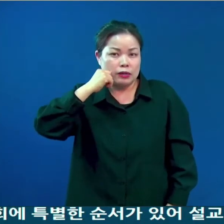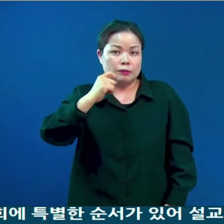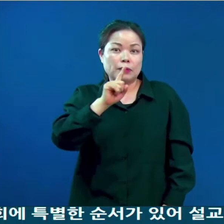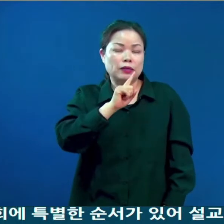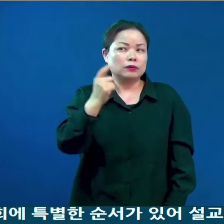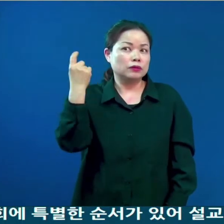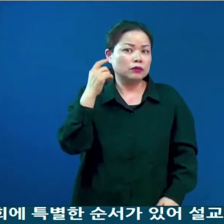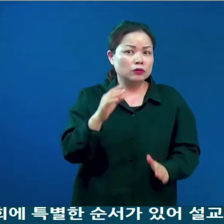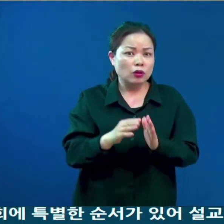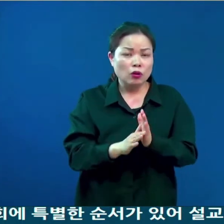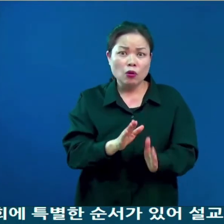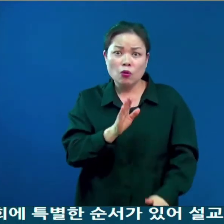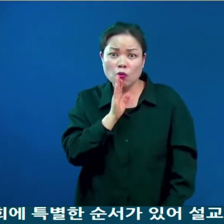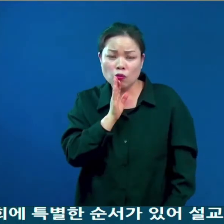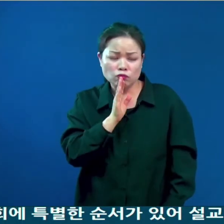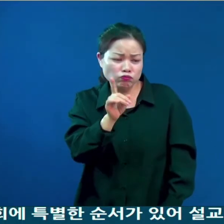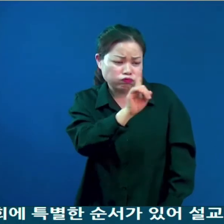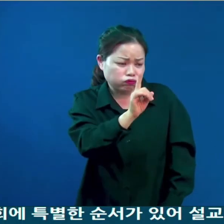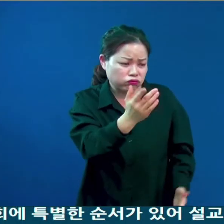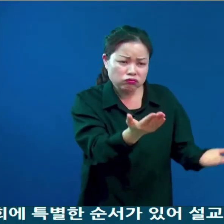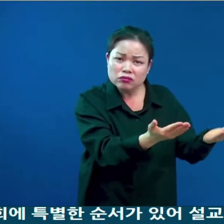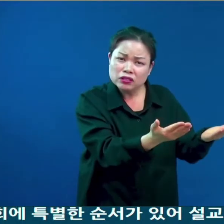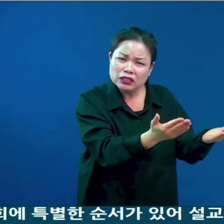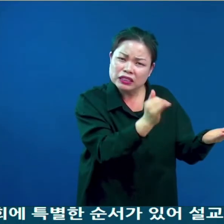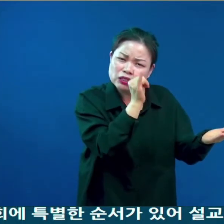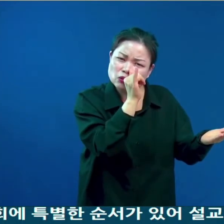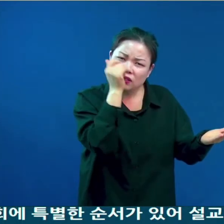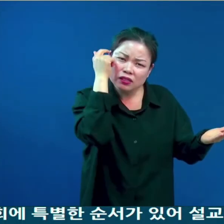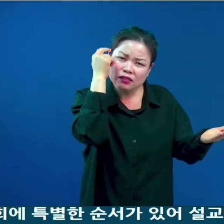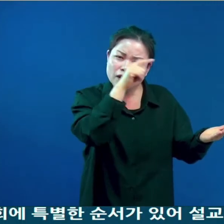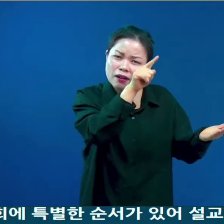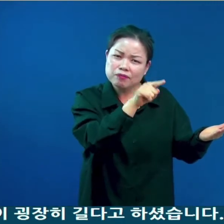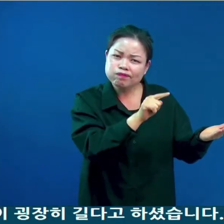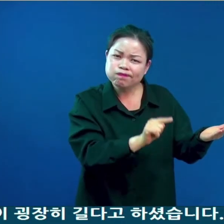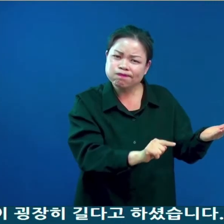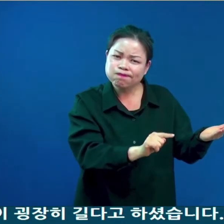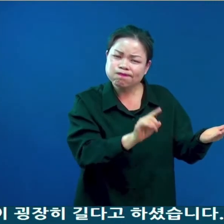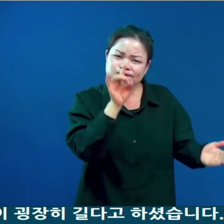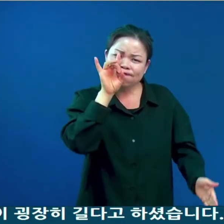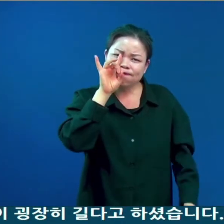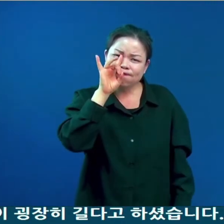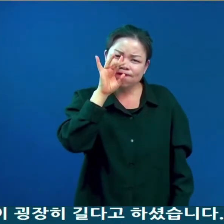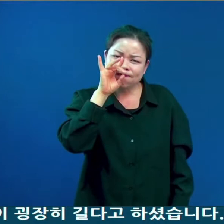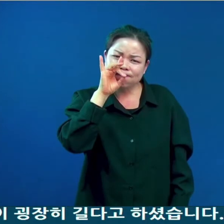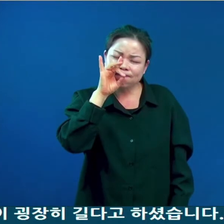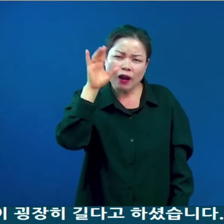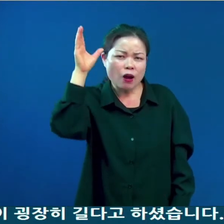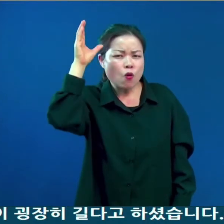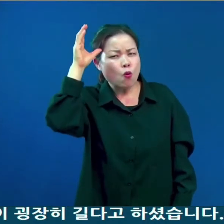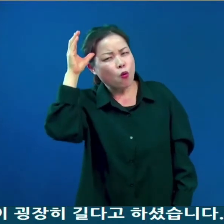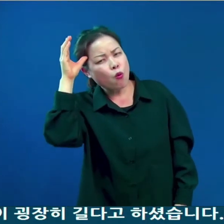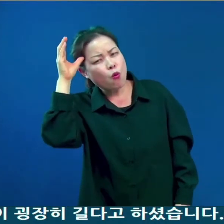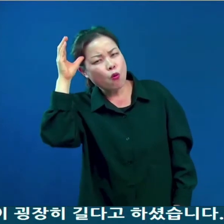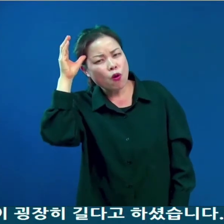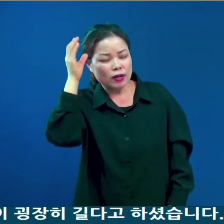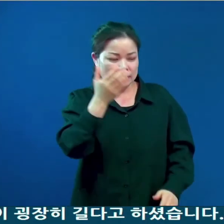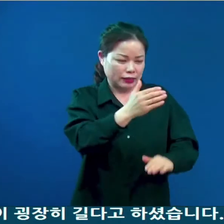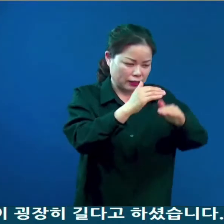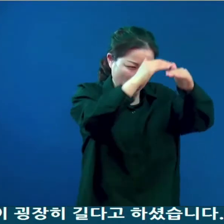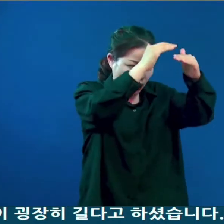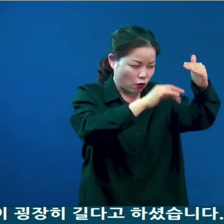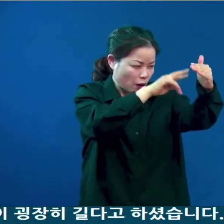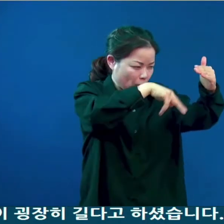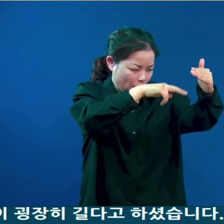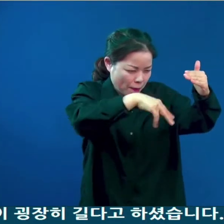순간 과연 이 앞에 무슨 일이 있었을까? 라는 그 궁금증과 기대함으로 앞부분을 막